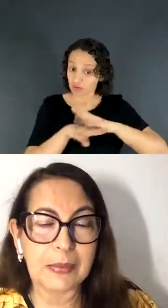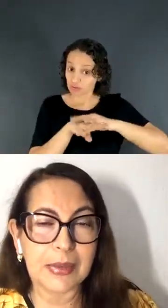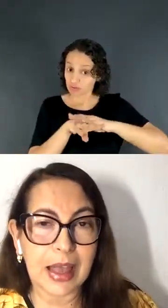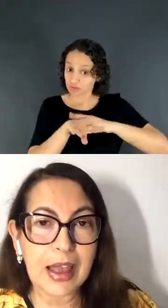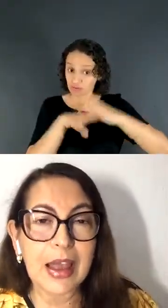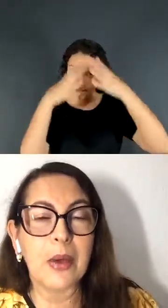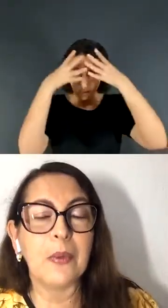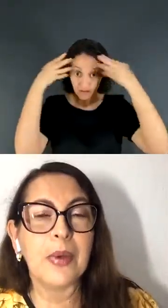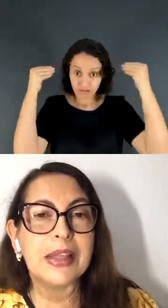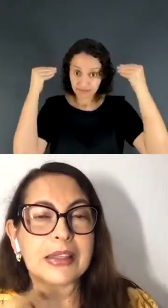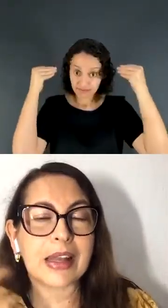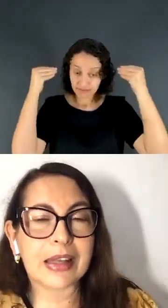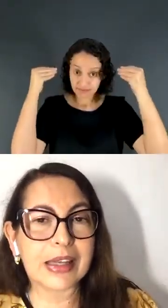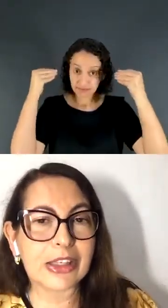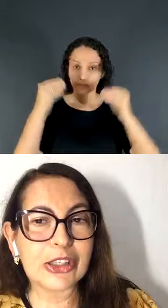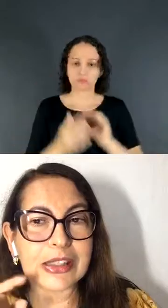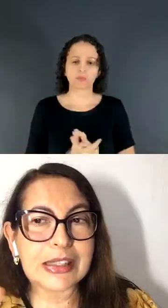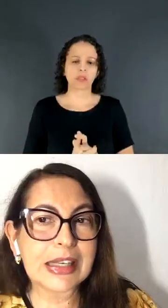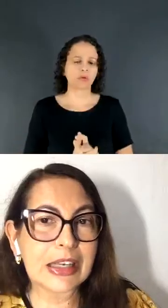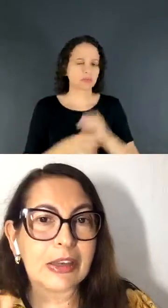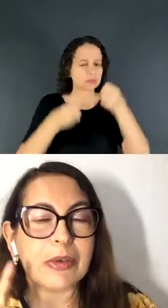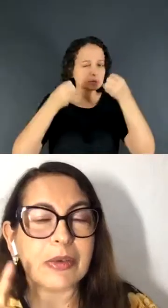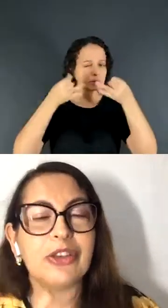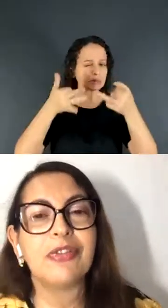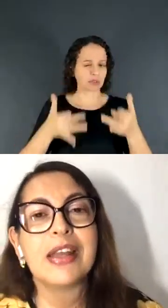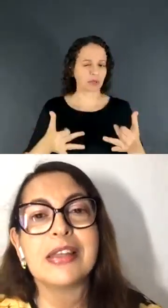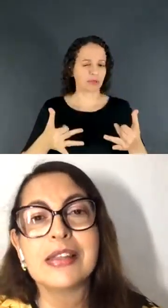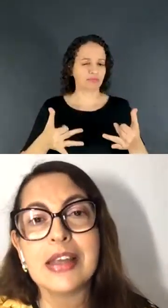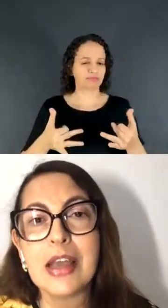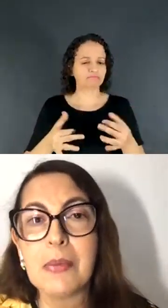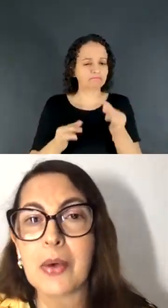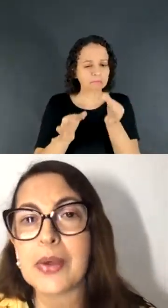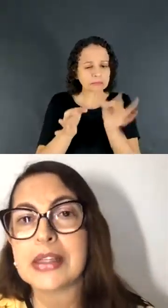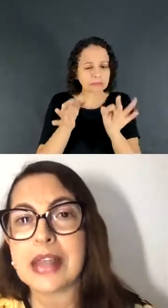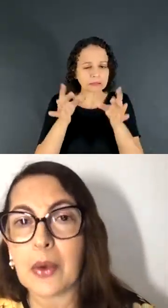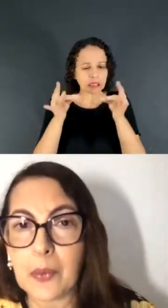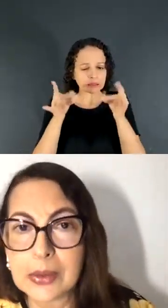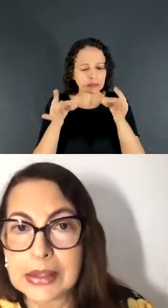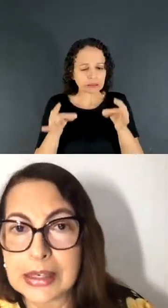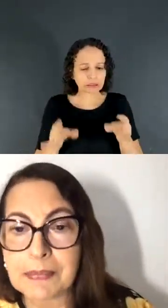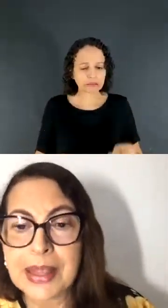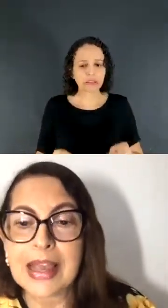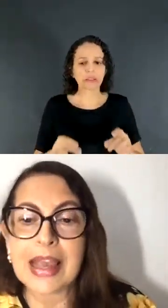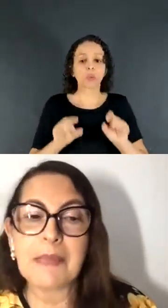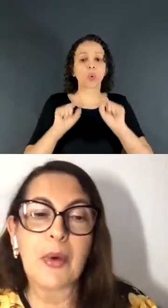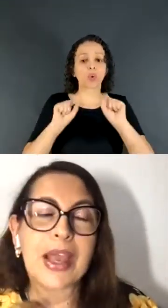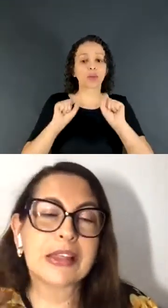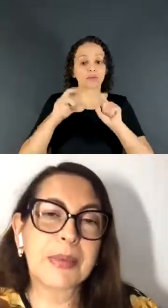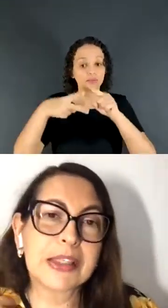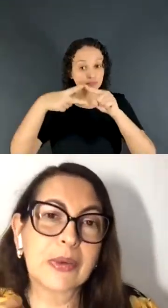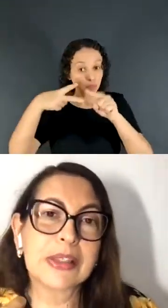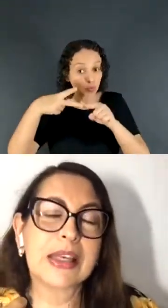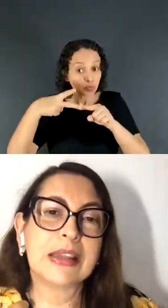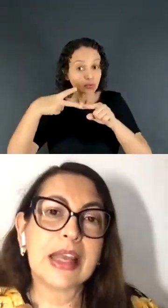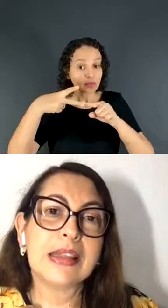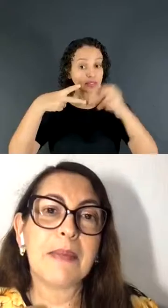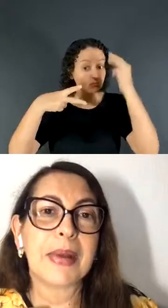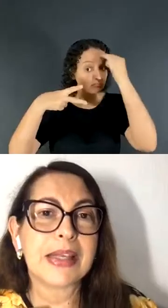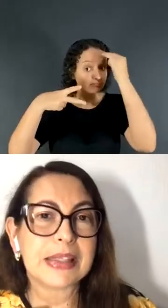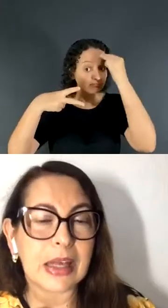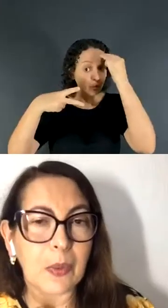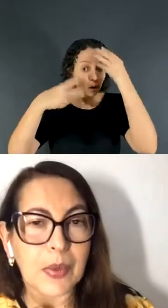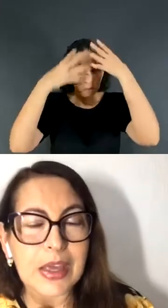coisa, tá? Uma das características assim que diferencia uma coisa da outra é porque as pessoas que